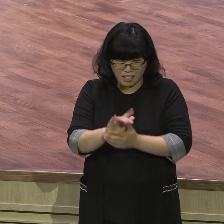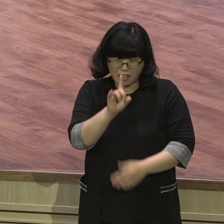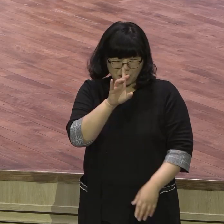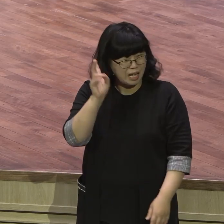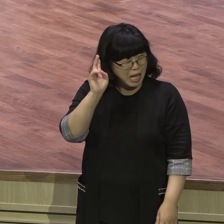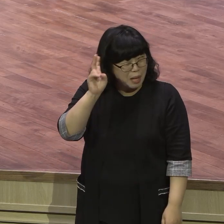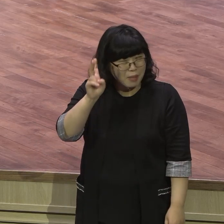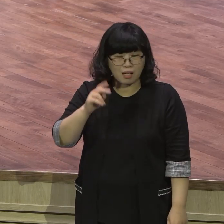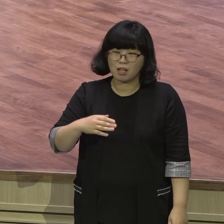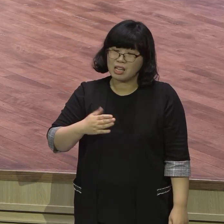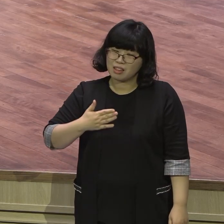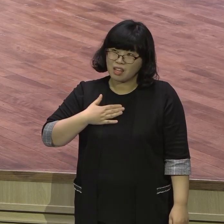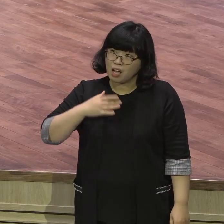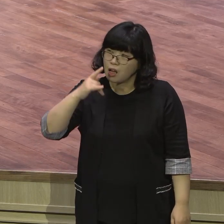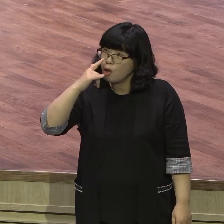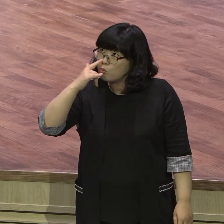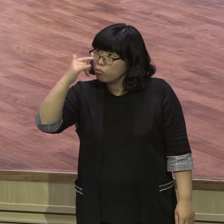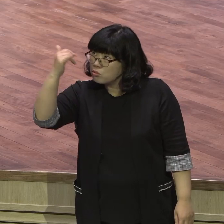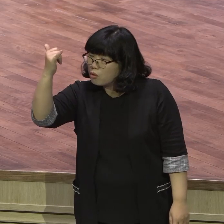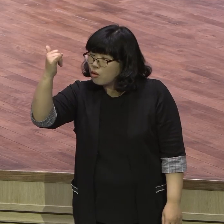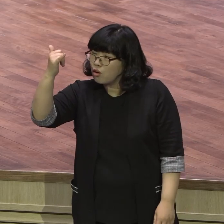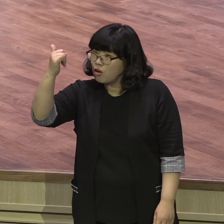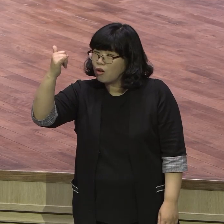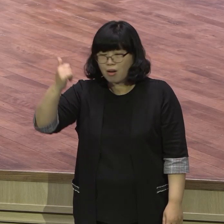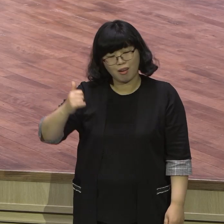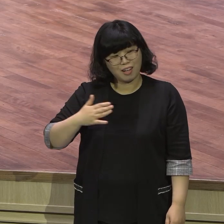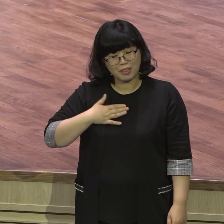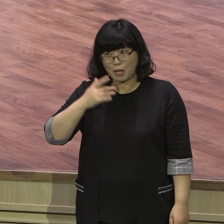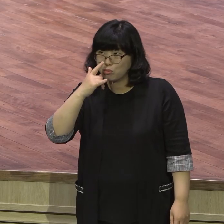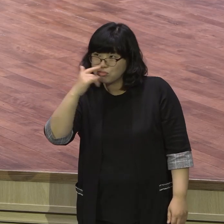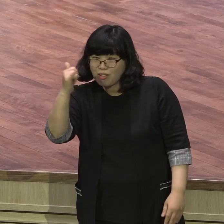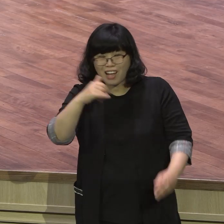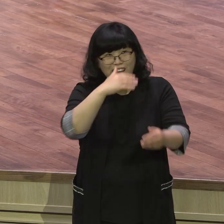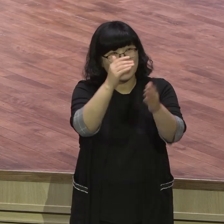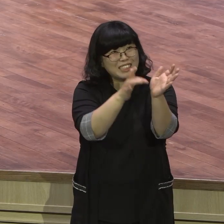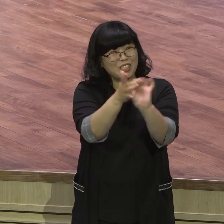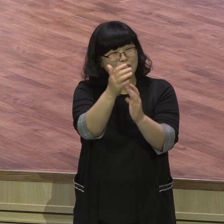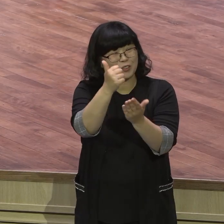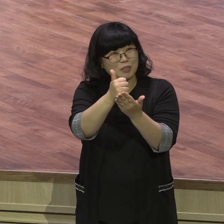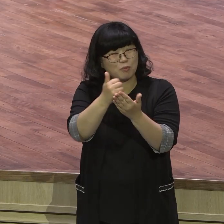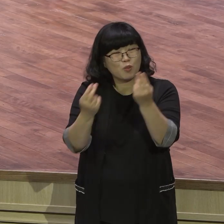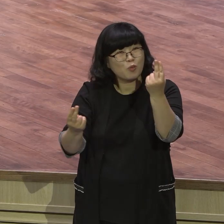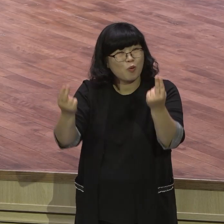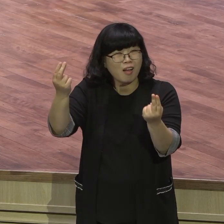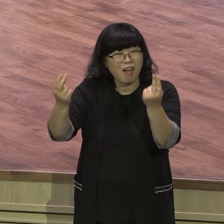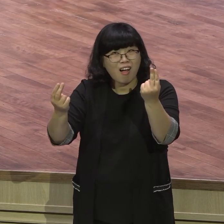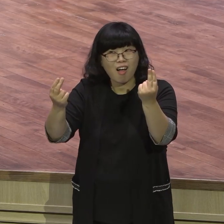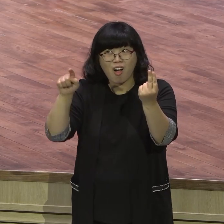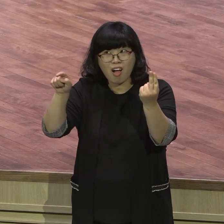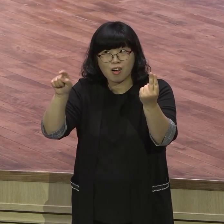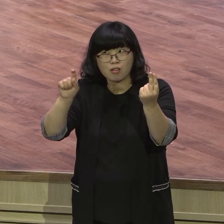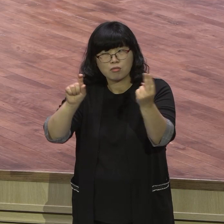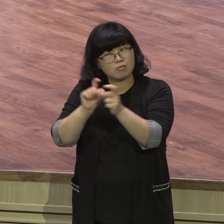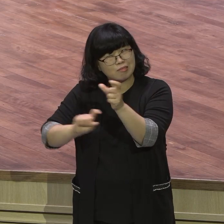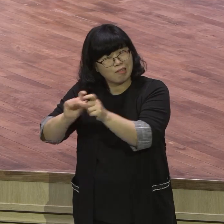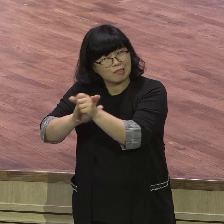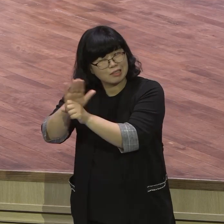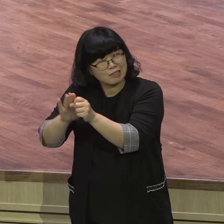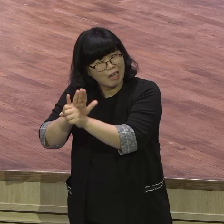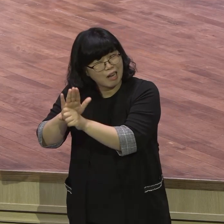아버지나 어머니를 예수님보다 더 사랑한다던가 아들 딸을